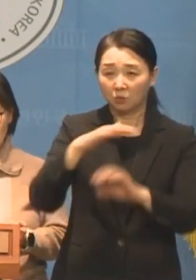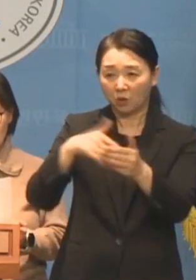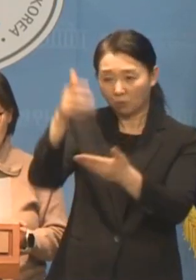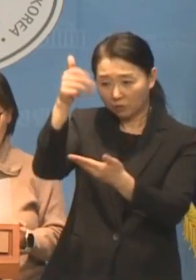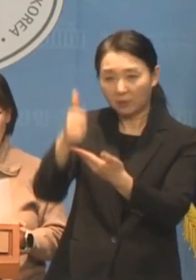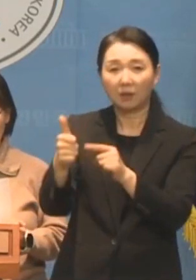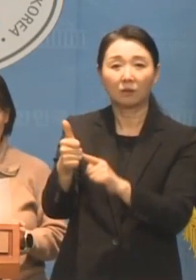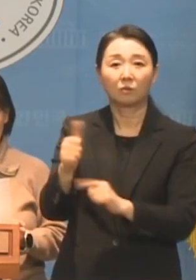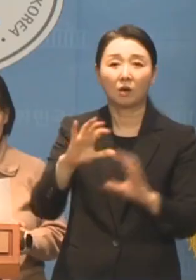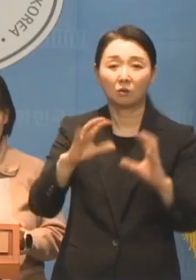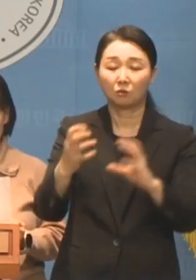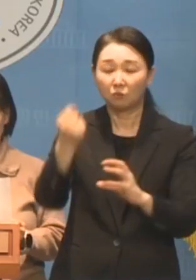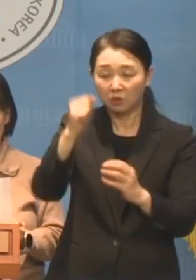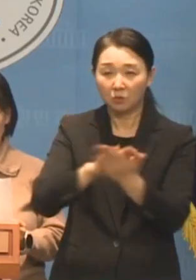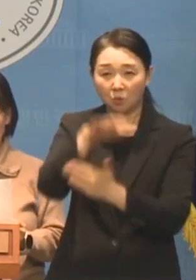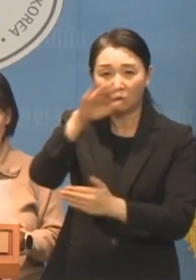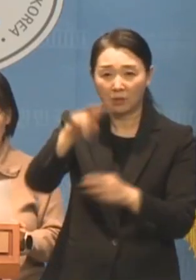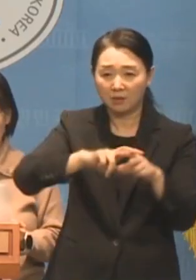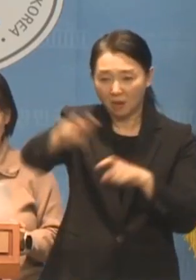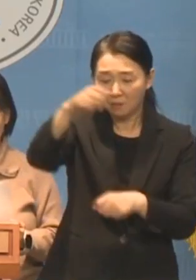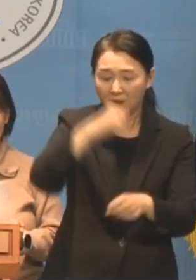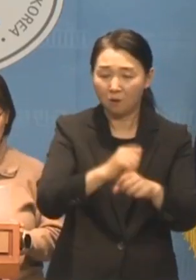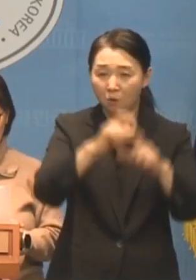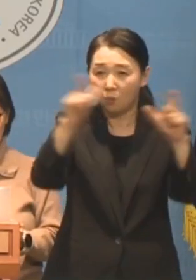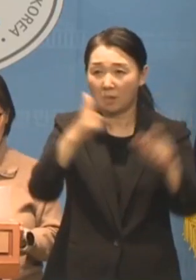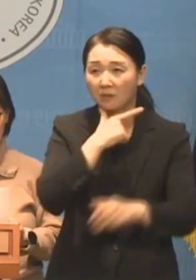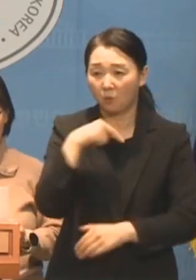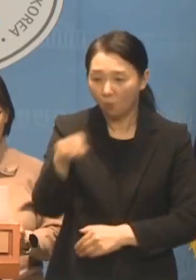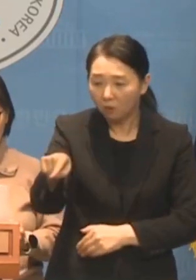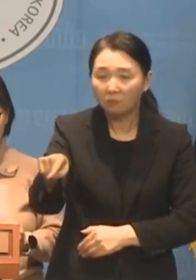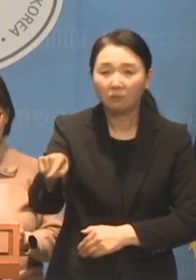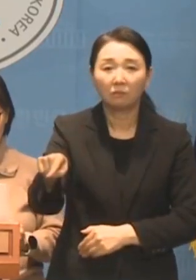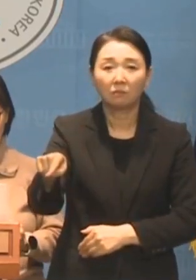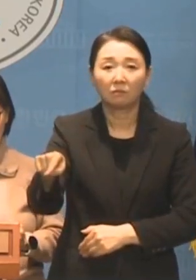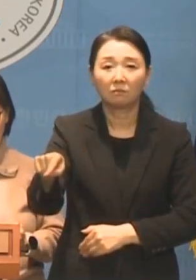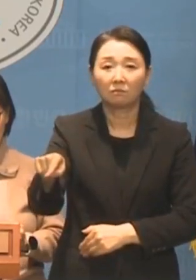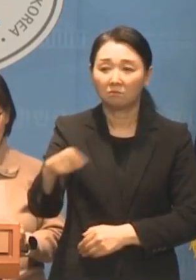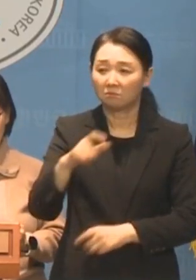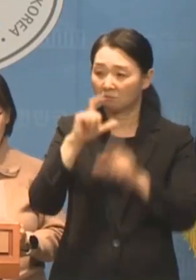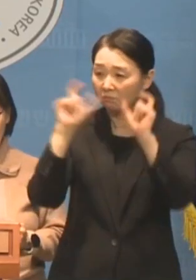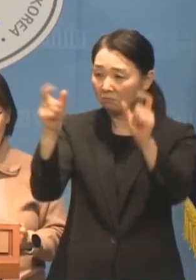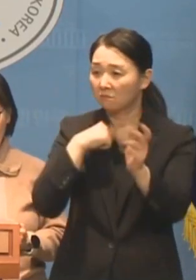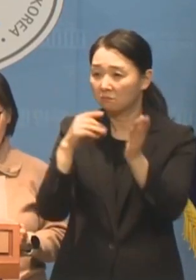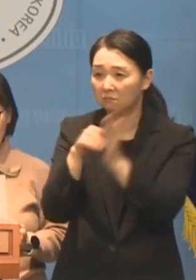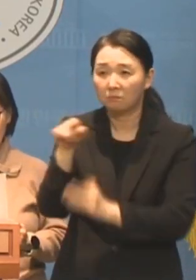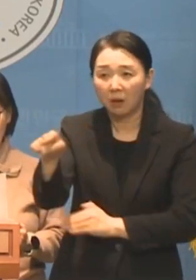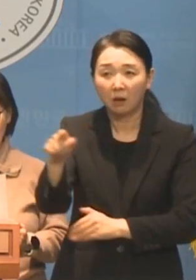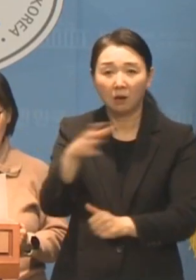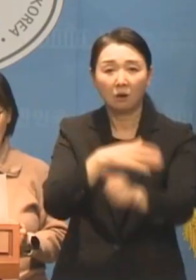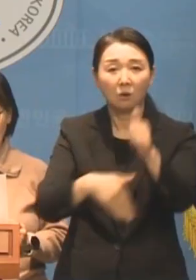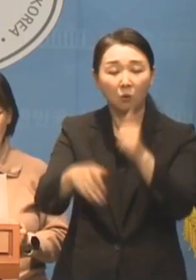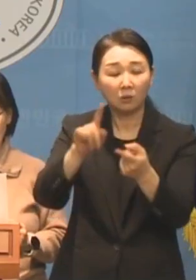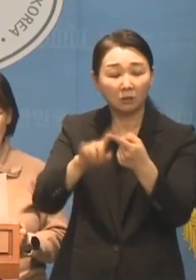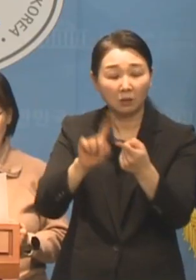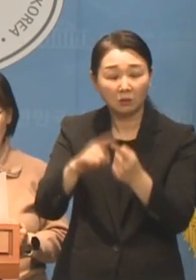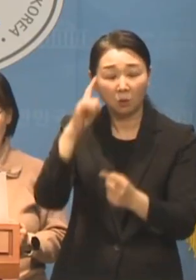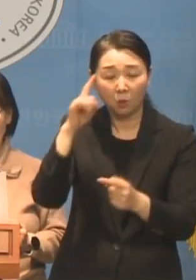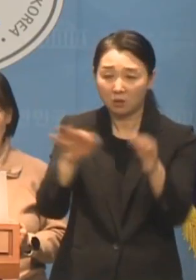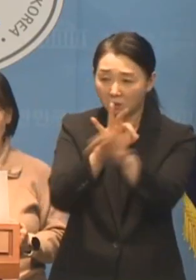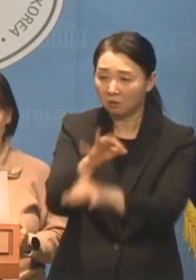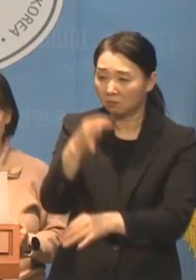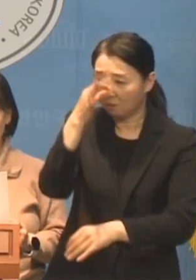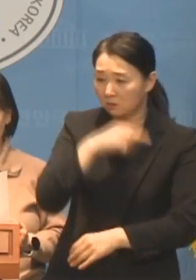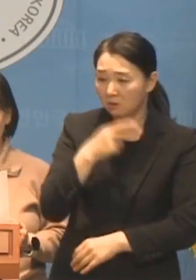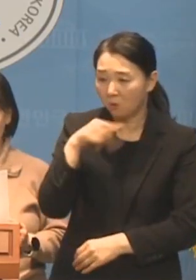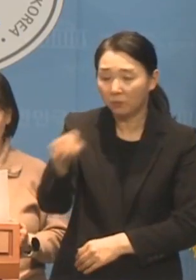환경부 장관이 국립공원에 케이블카 설치를 확대하려는 행보를 엄중히 경고하며 환경성도 경제성도 확보할